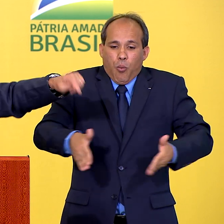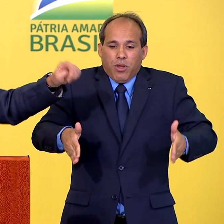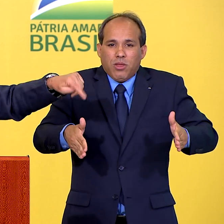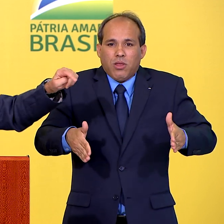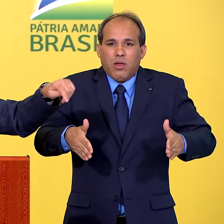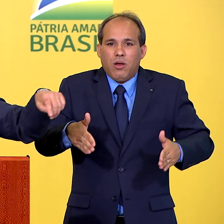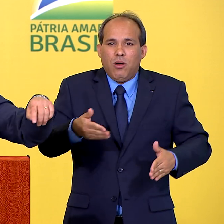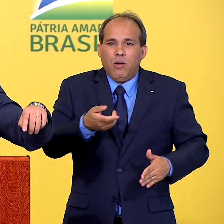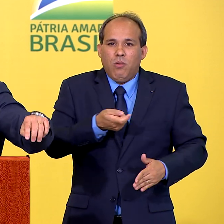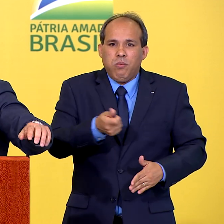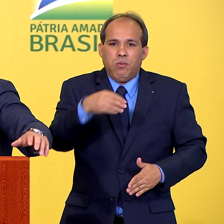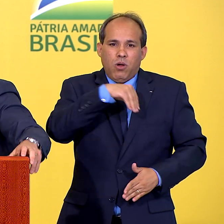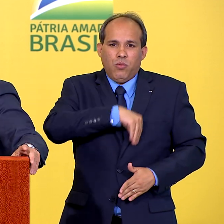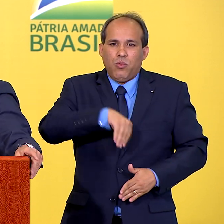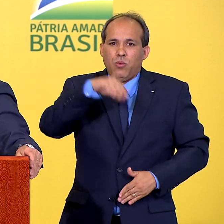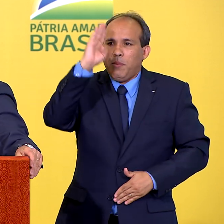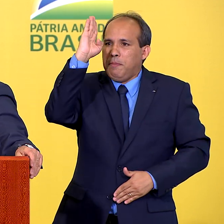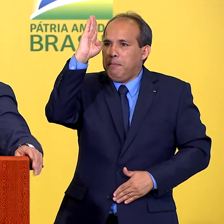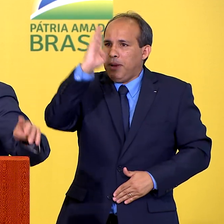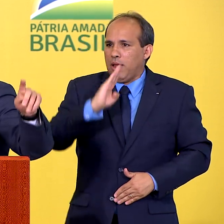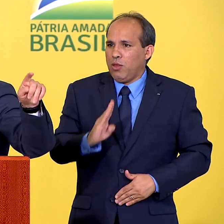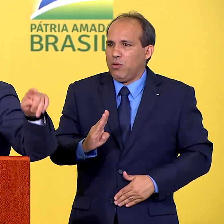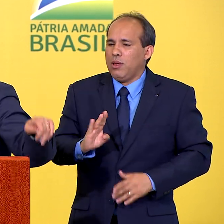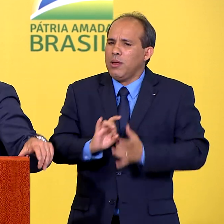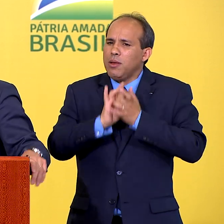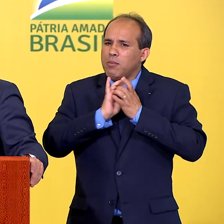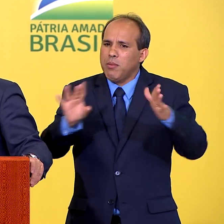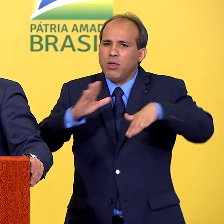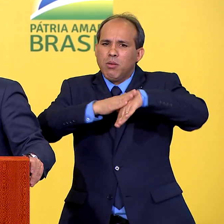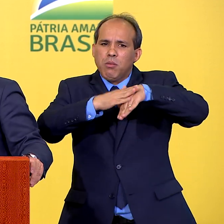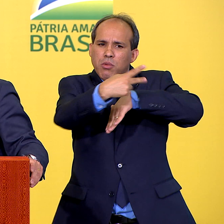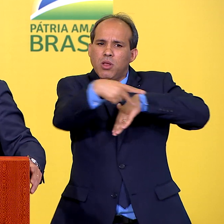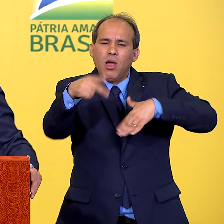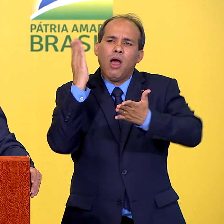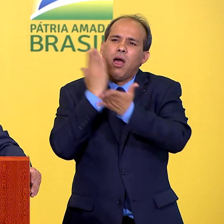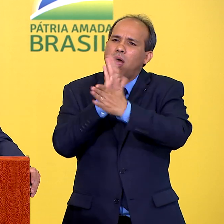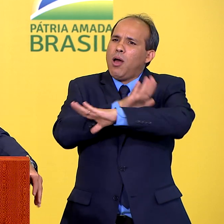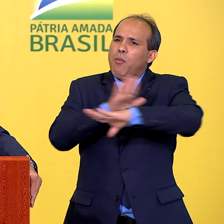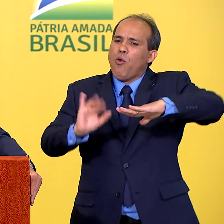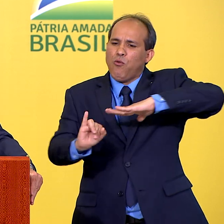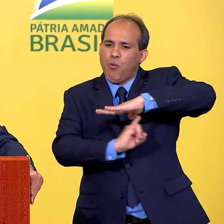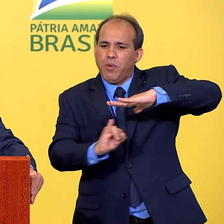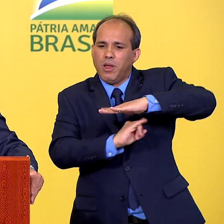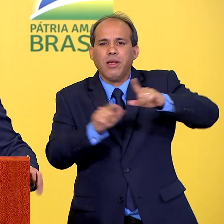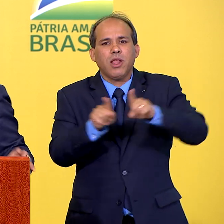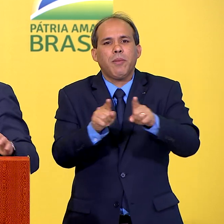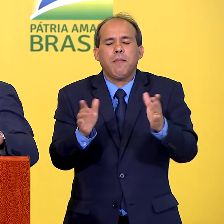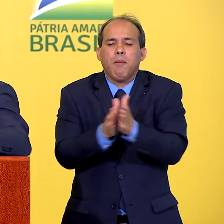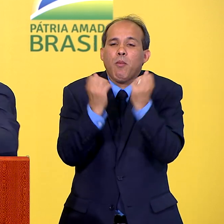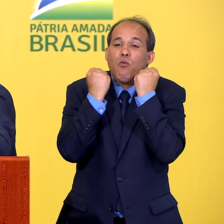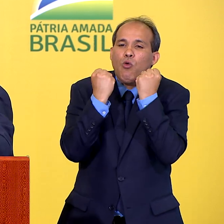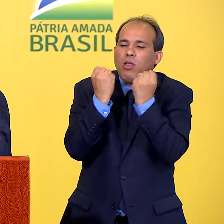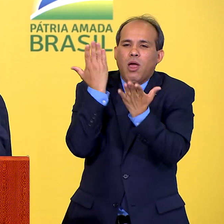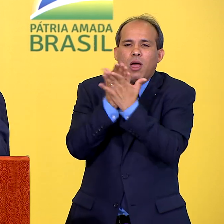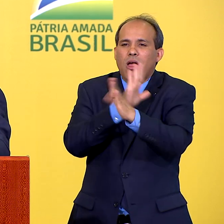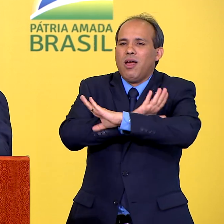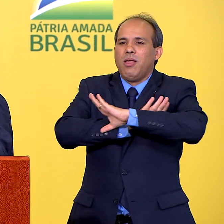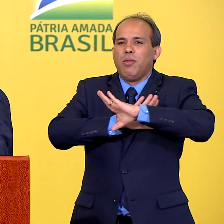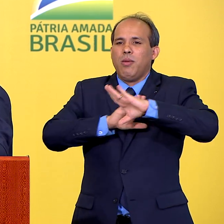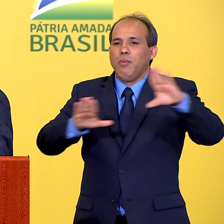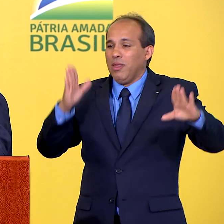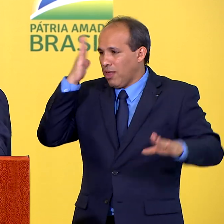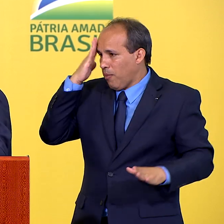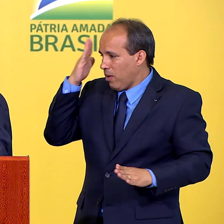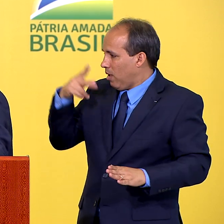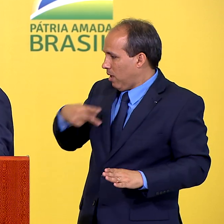Auxílio Brasil e permitir que as pessoas saiam da informalidade ou da extrema pobreza. Presidente,